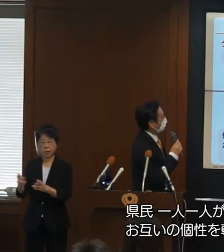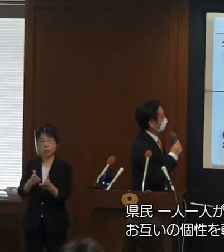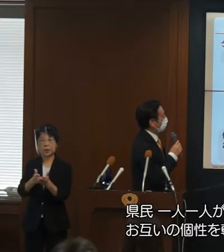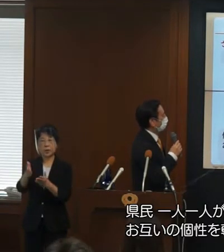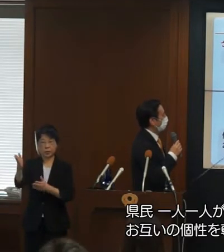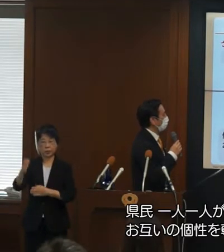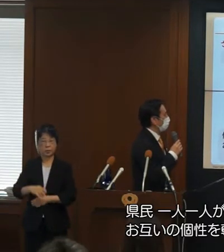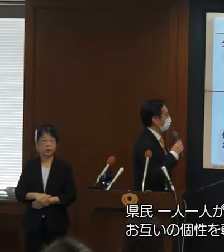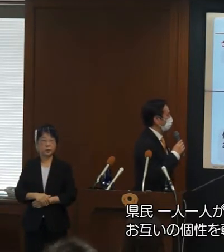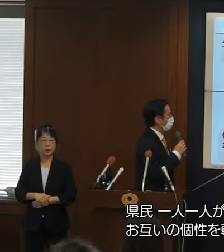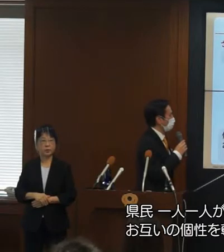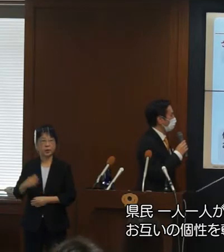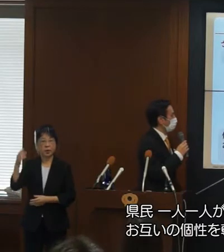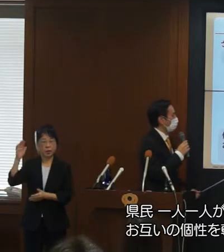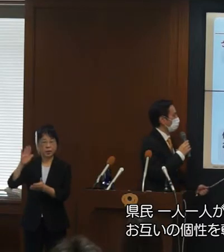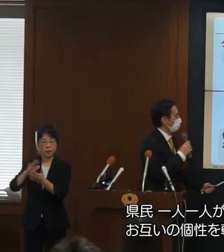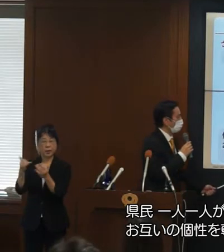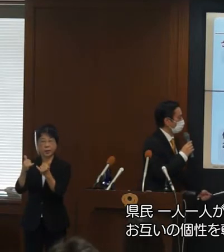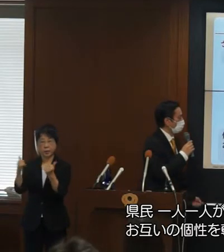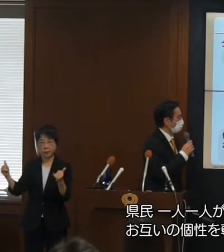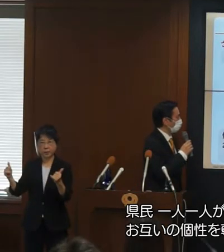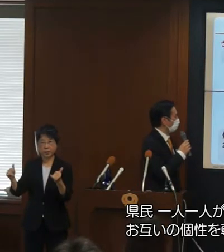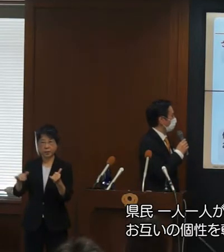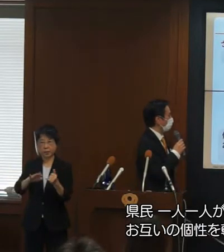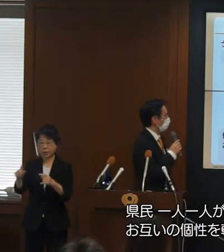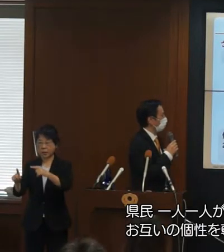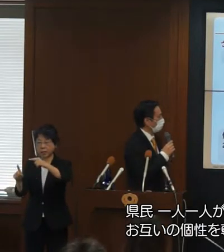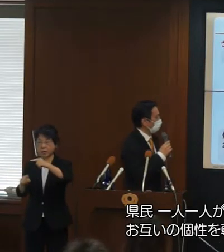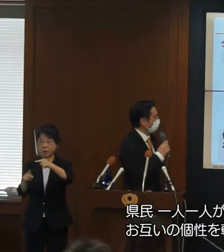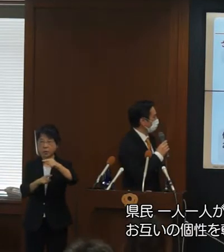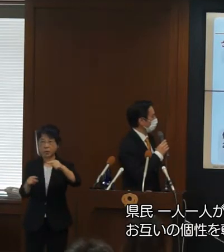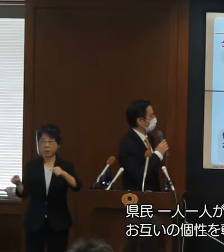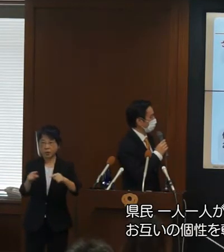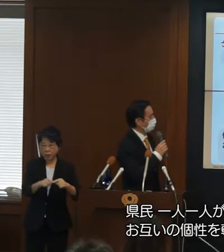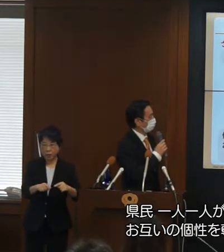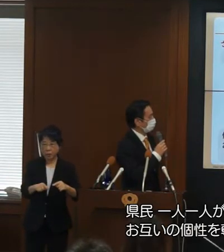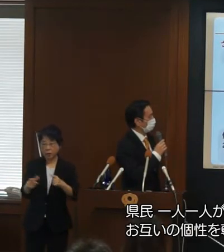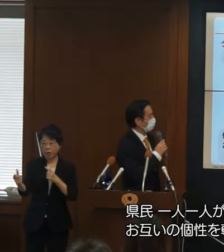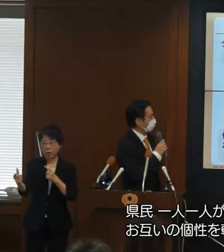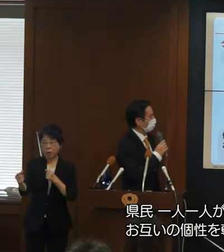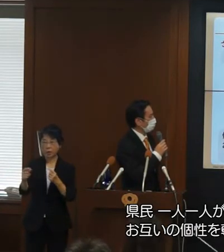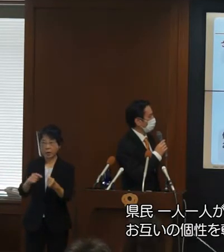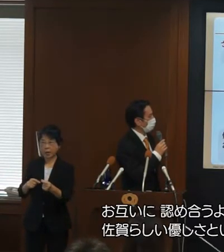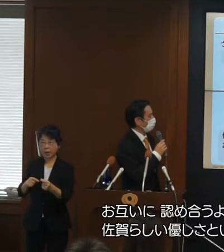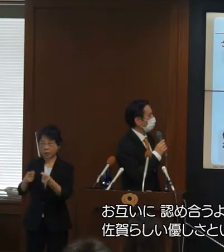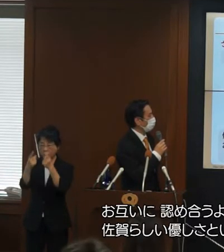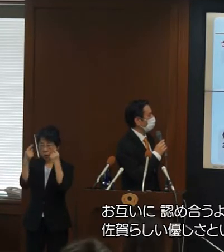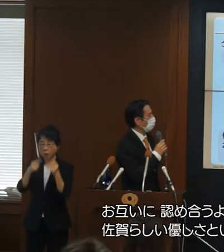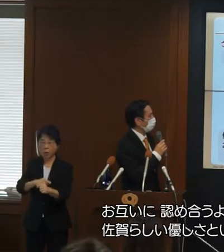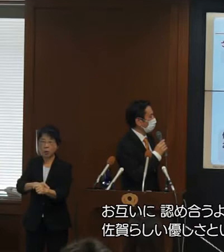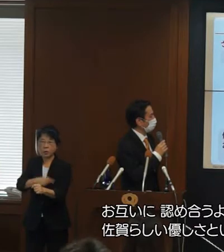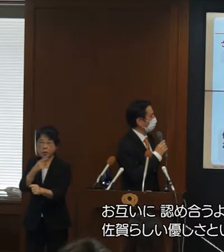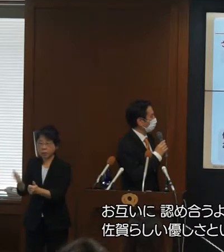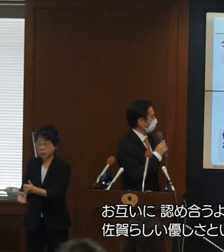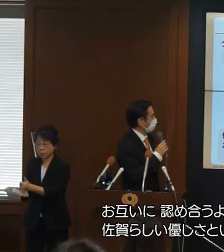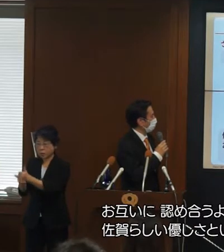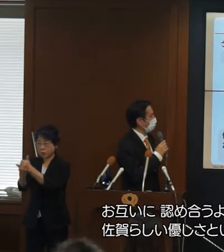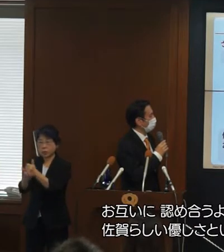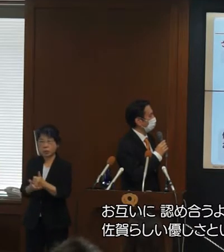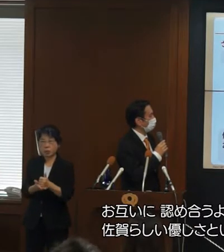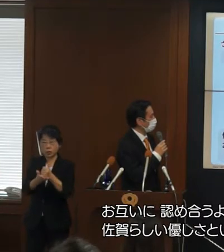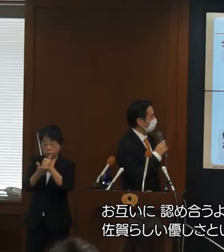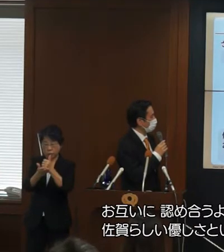県民一人一人がお互いの個性を尊重する ということで、お互いに認め合う